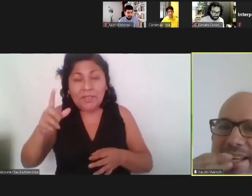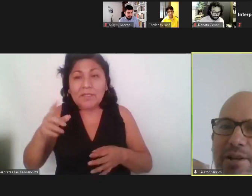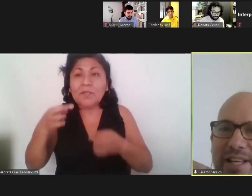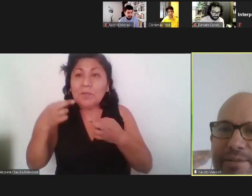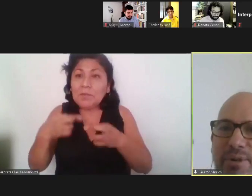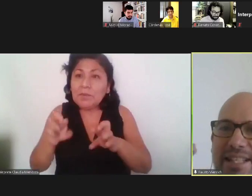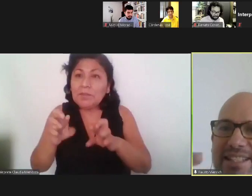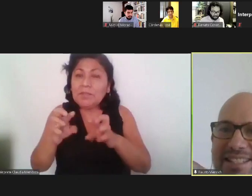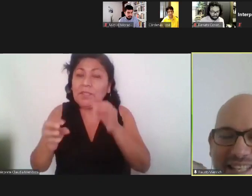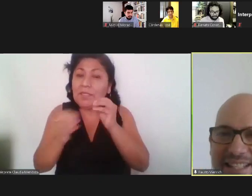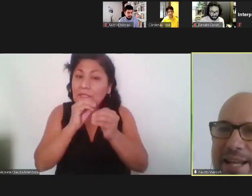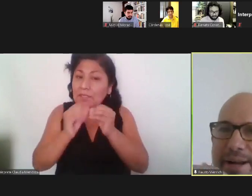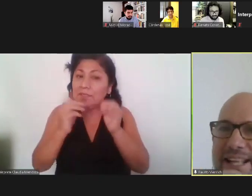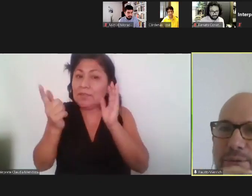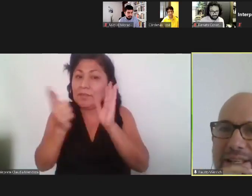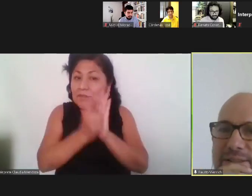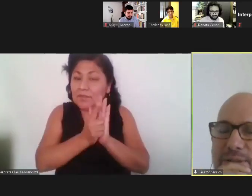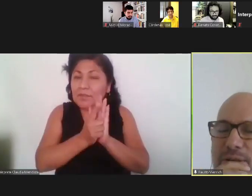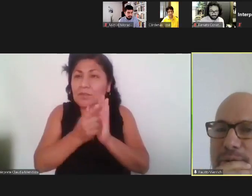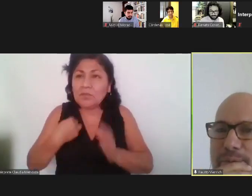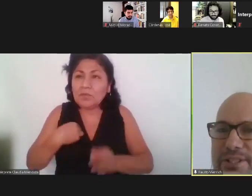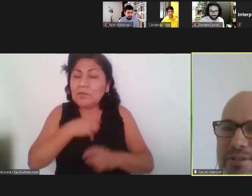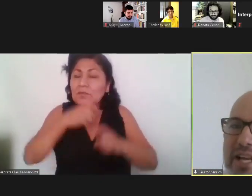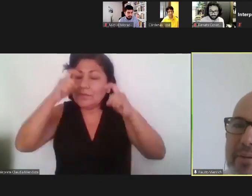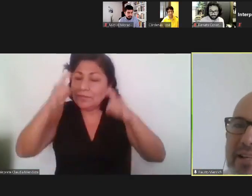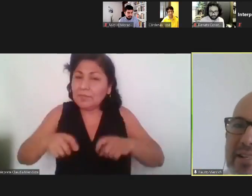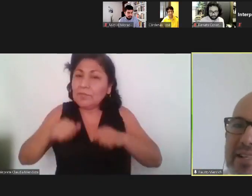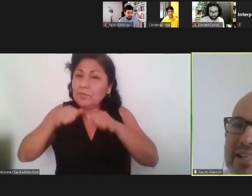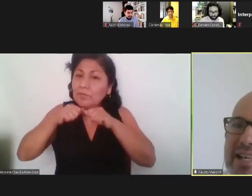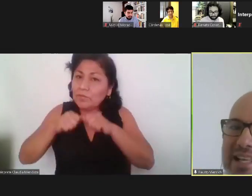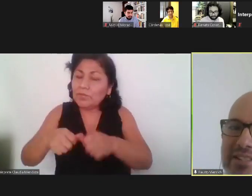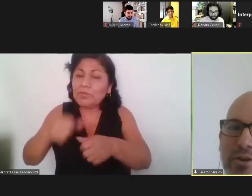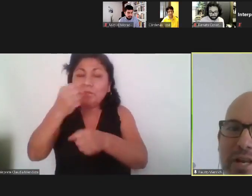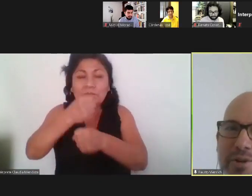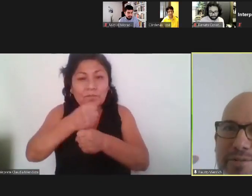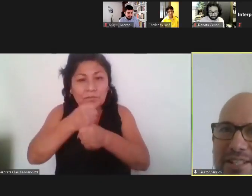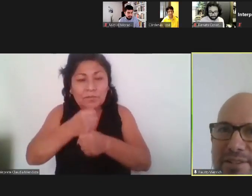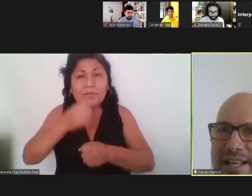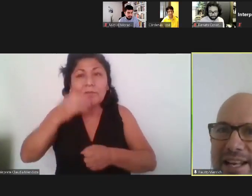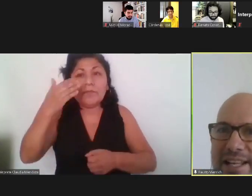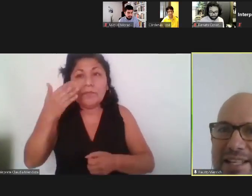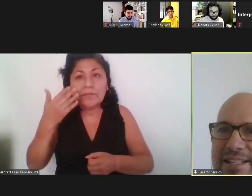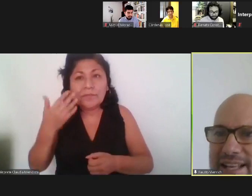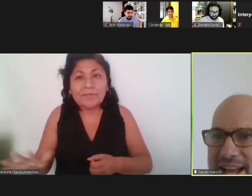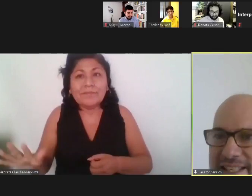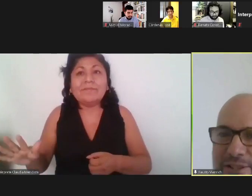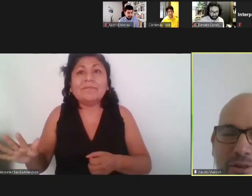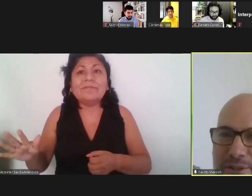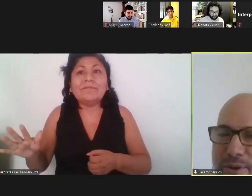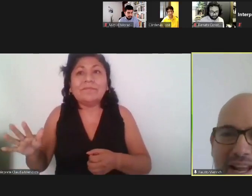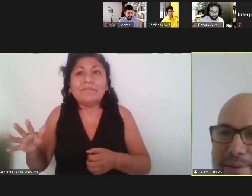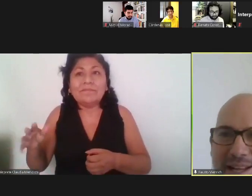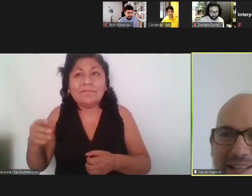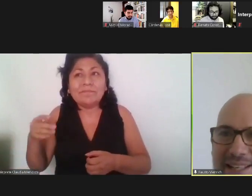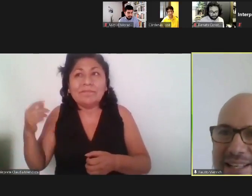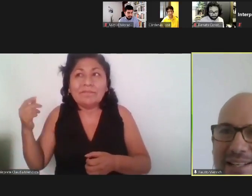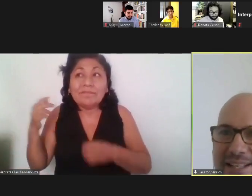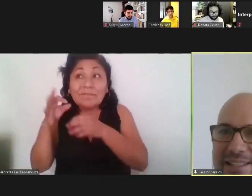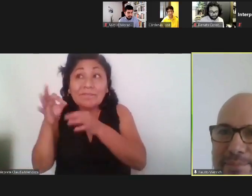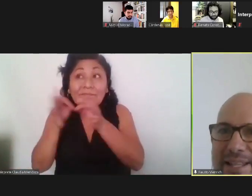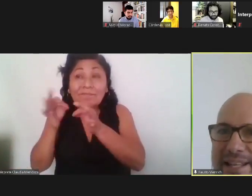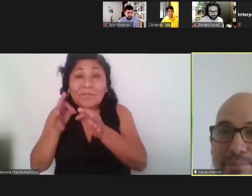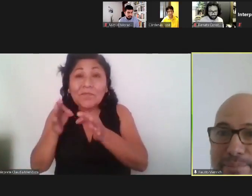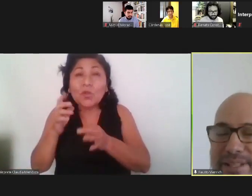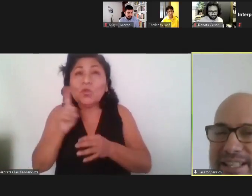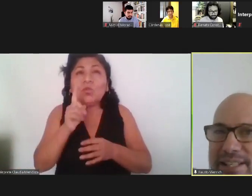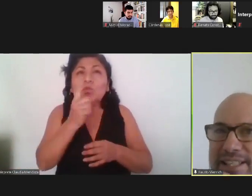ley, creo que es importante seguir trabajando en eso, ¿no? Como lo mencionaba, la dación o la modificación de la ley, ahí no acaba el